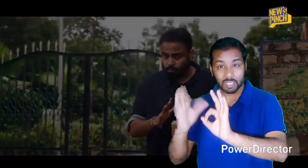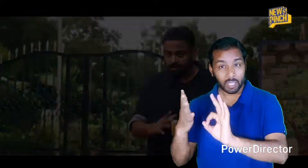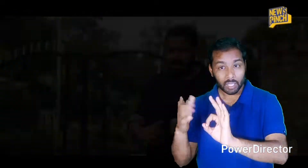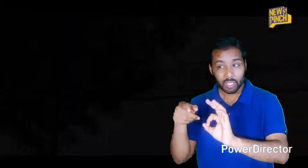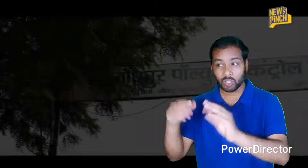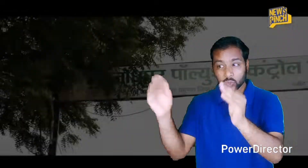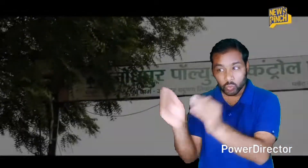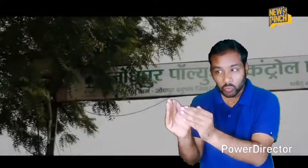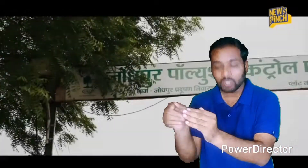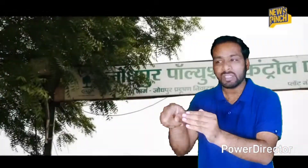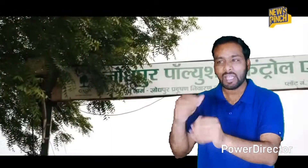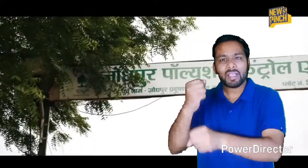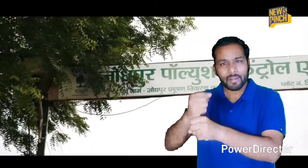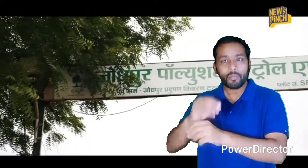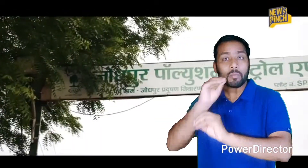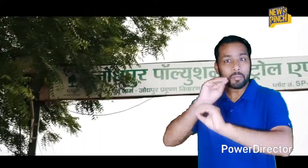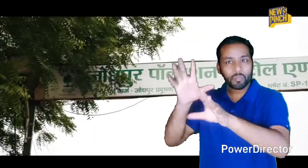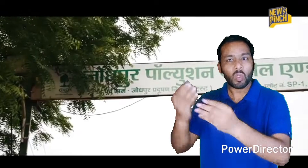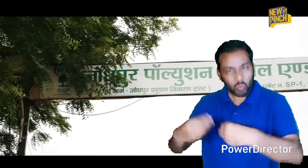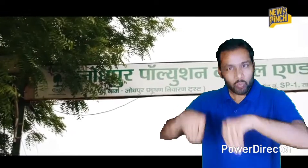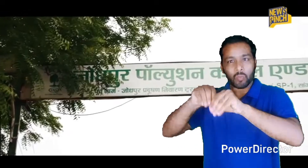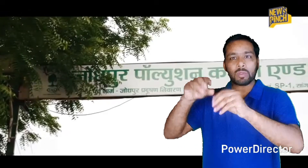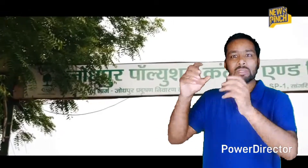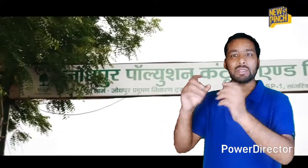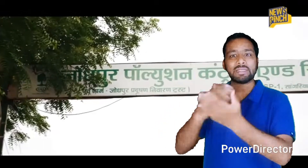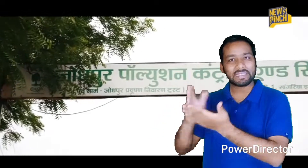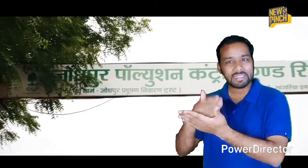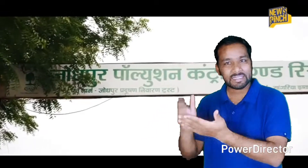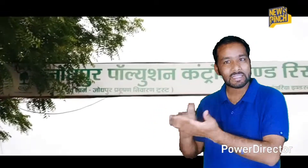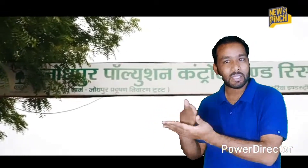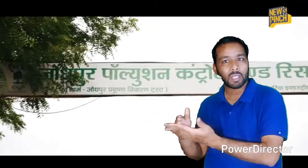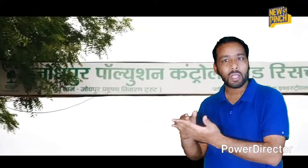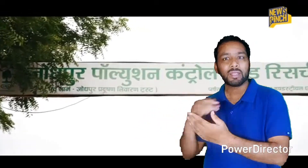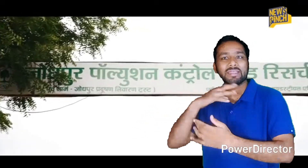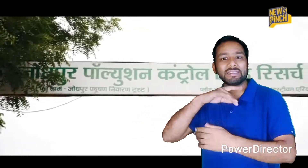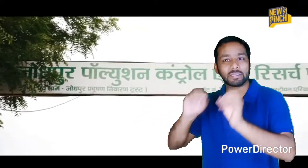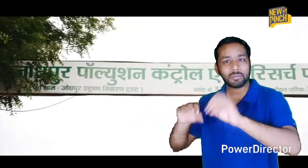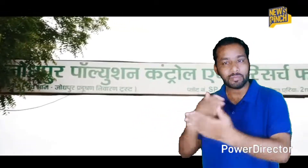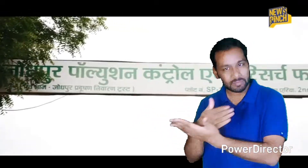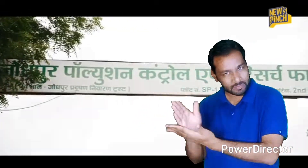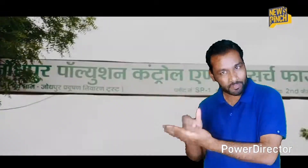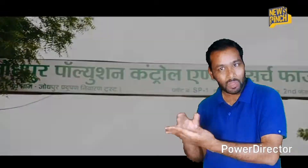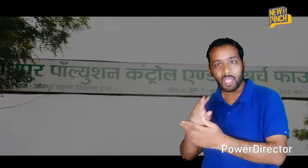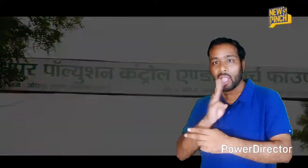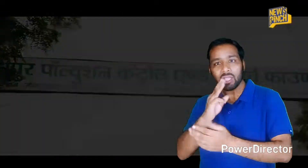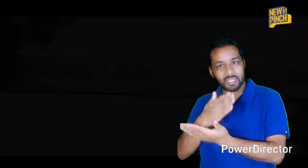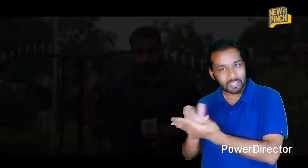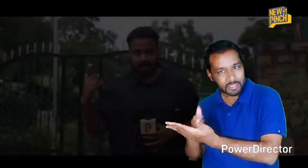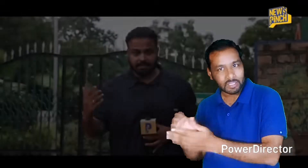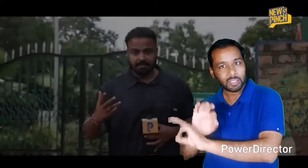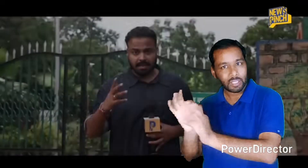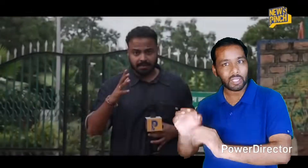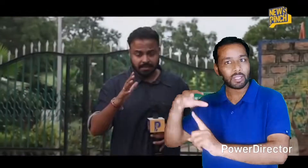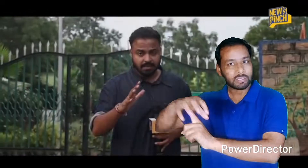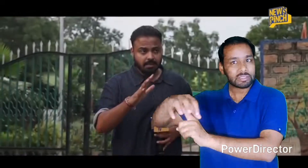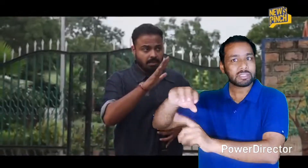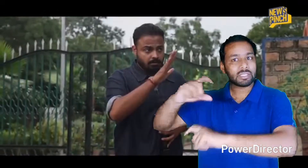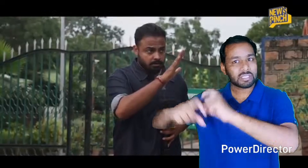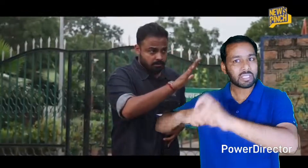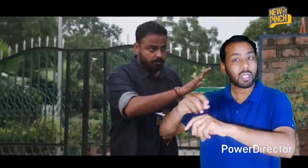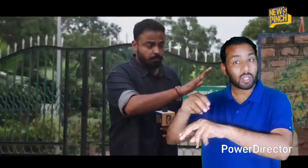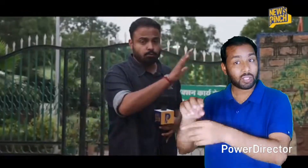वो ना होती। और अगर इसकी क्षमता नहीं है तो ये बताएं और ये सरकार को इत्तला करें कि भाई ऐसे और प्लांट्स बनाए जाएं